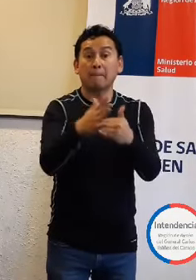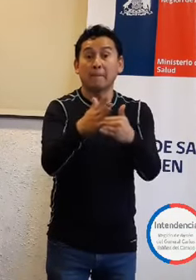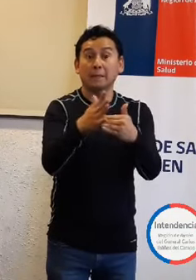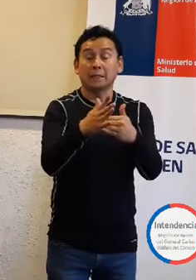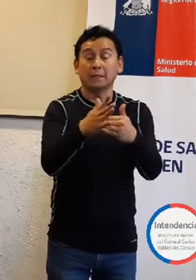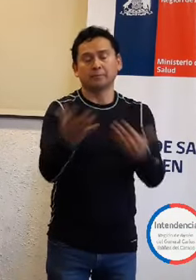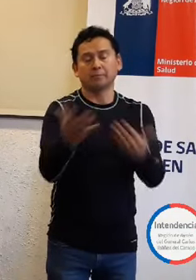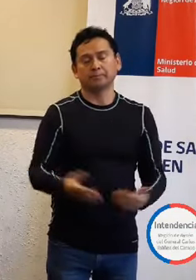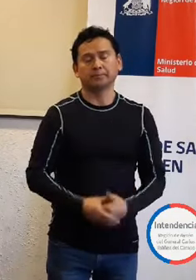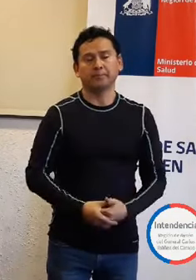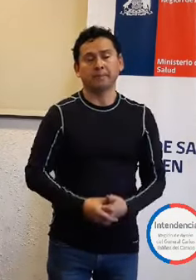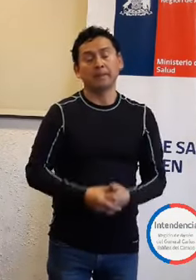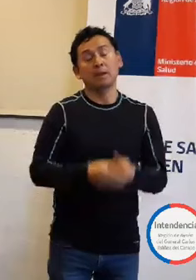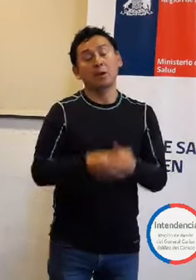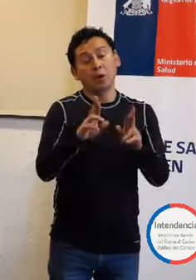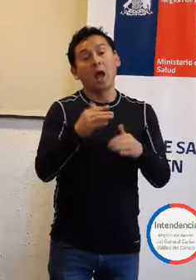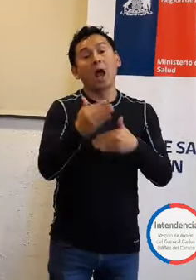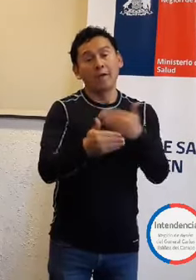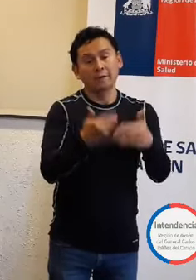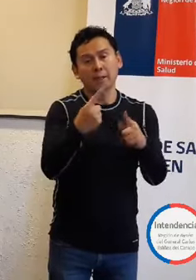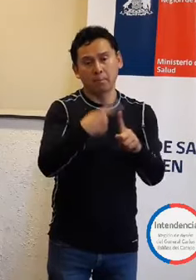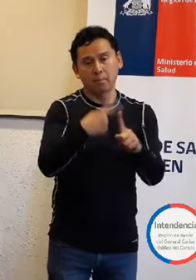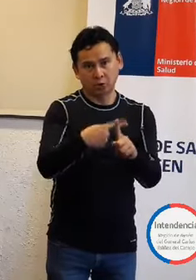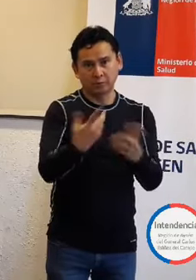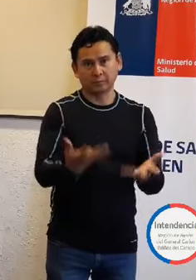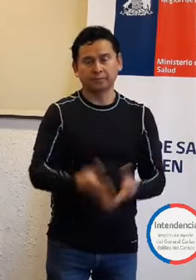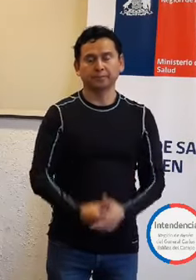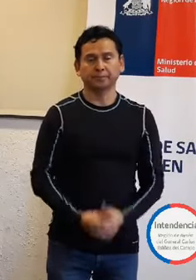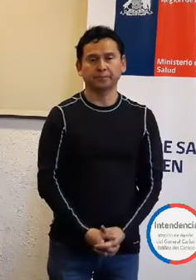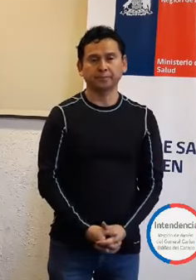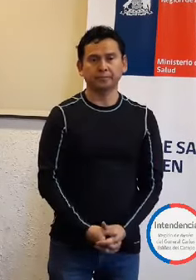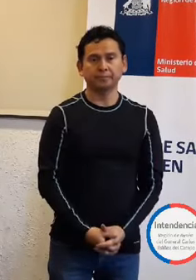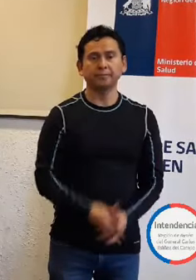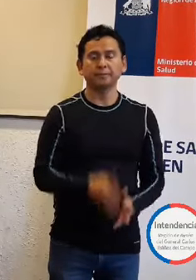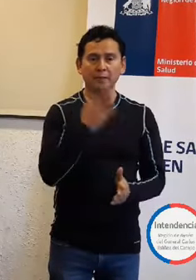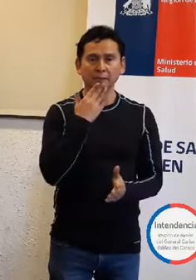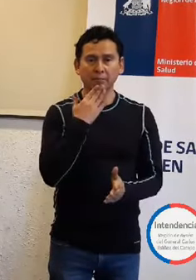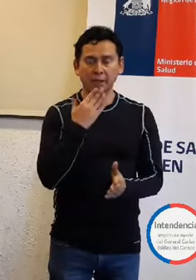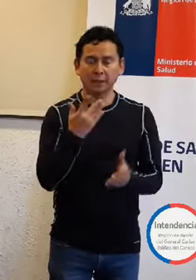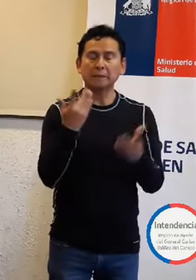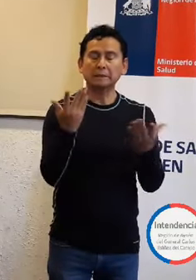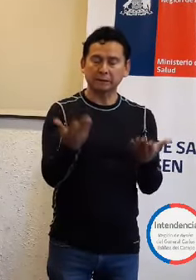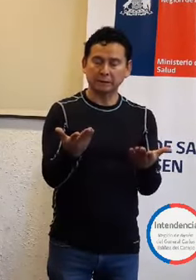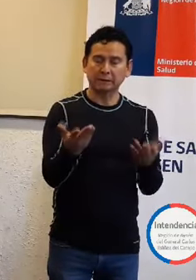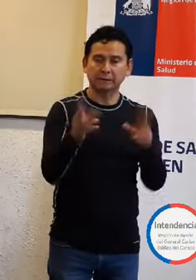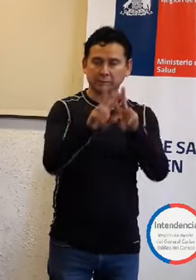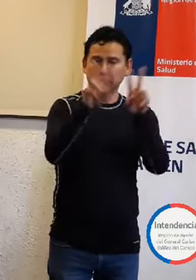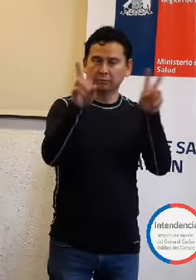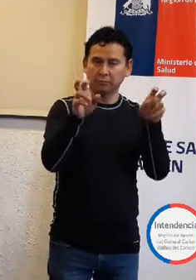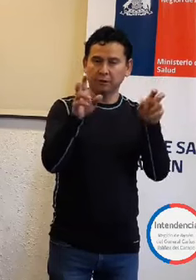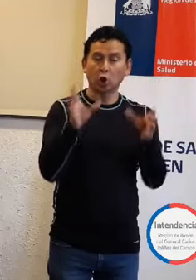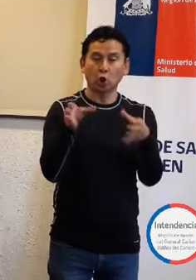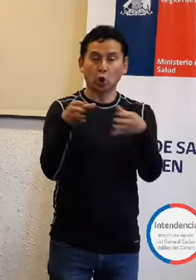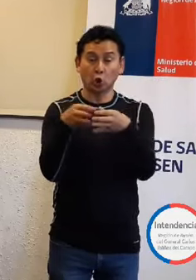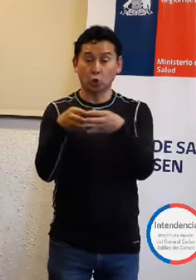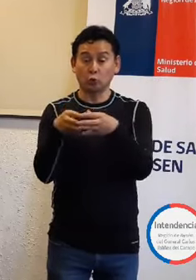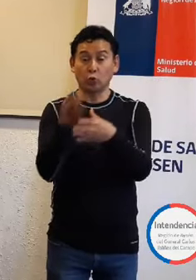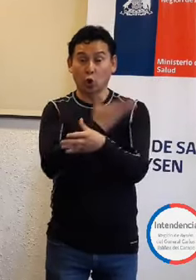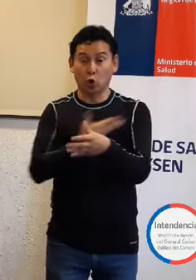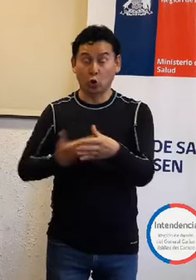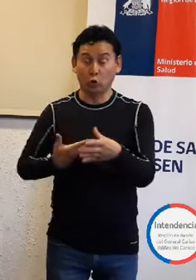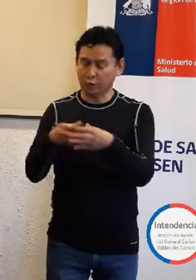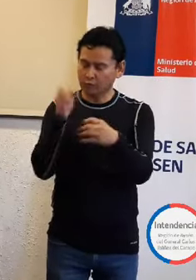asignación. Esperamos avanzar positivamente en esto. Junto con ello también y en virtud de que con el consejo regional hemos